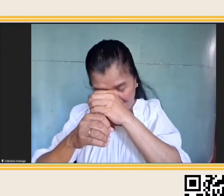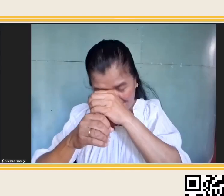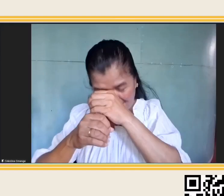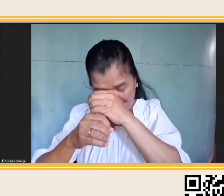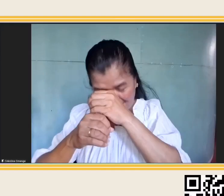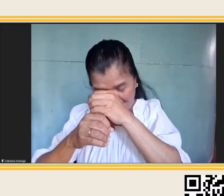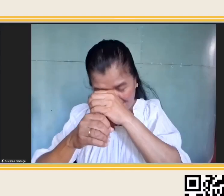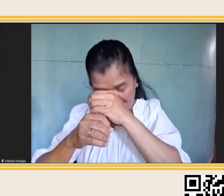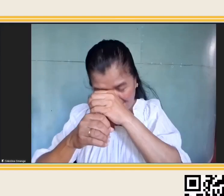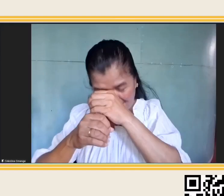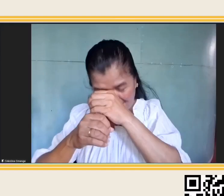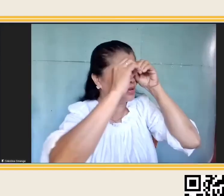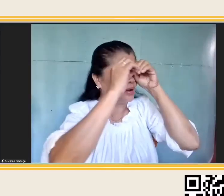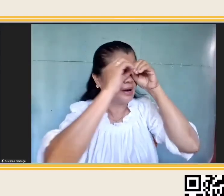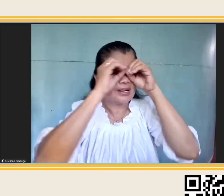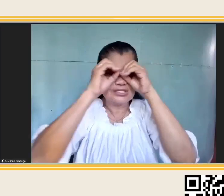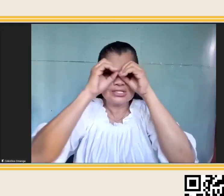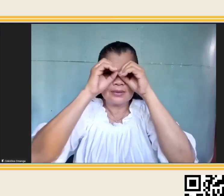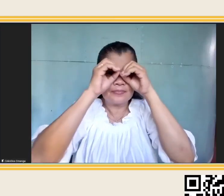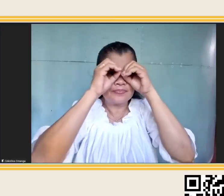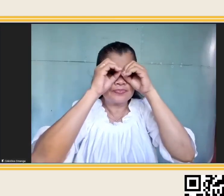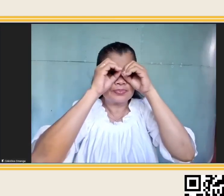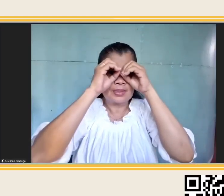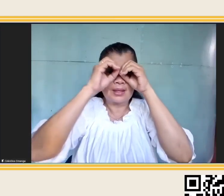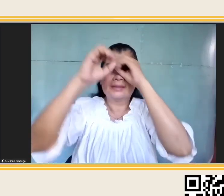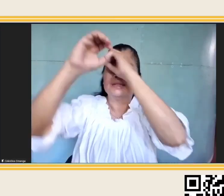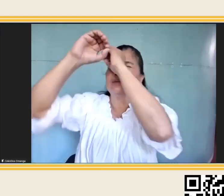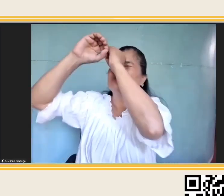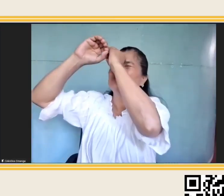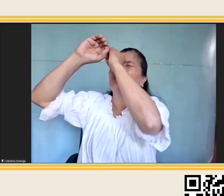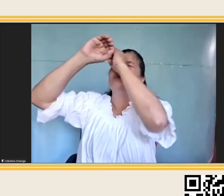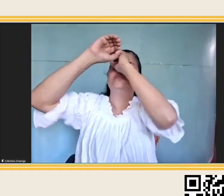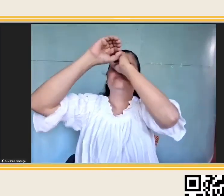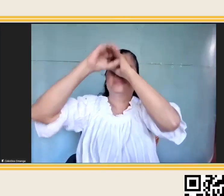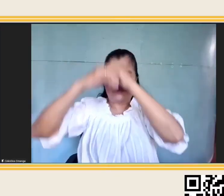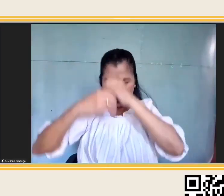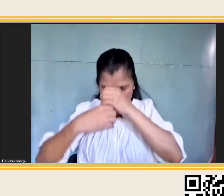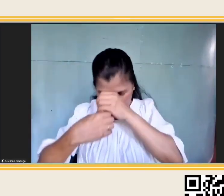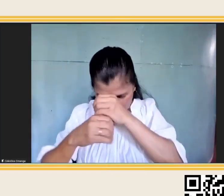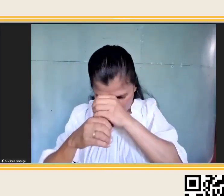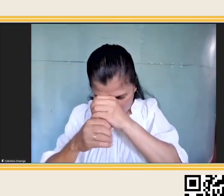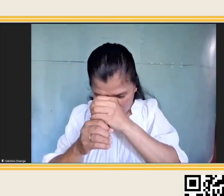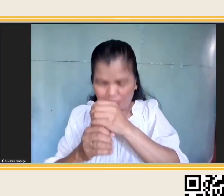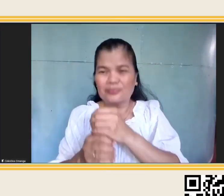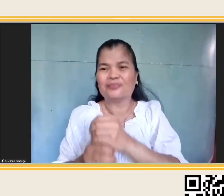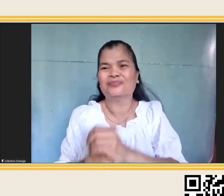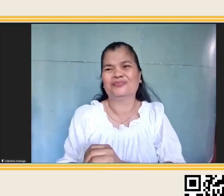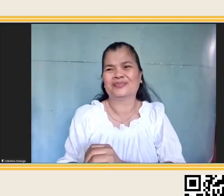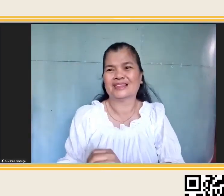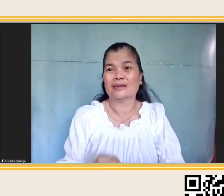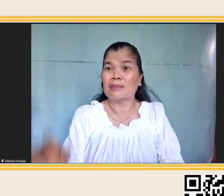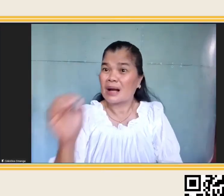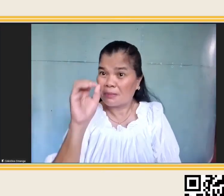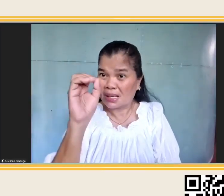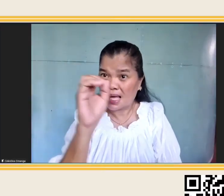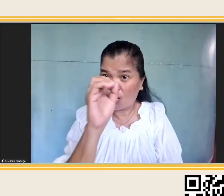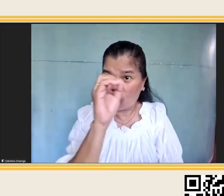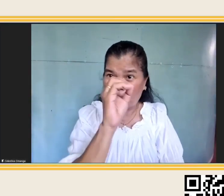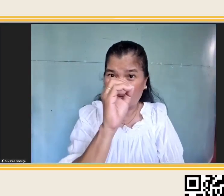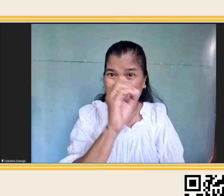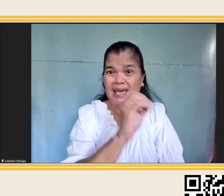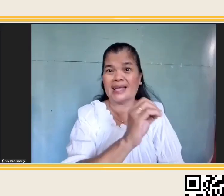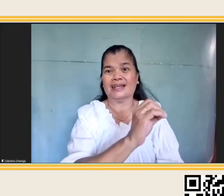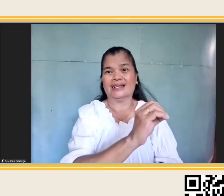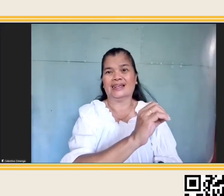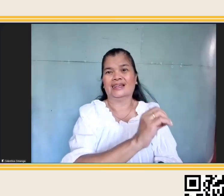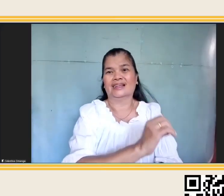Depende kung saan. Binoculars, telescope, microscope. Marami na. O